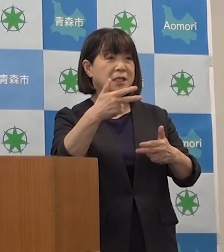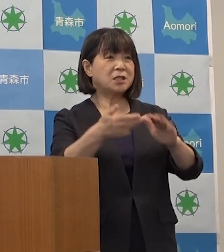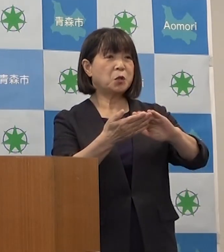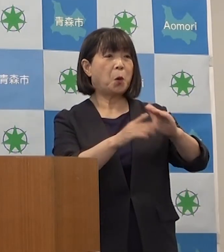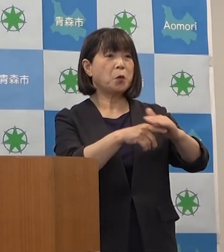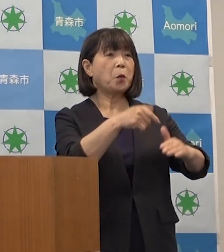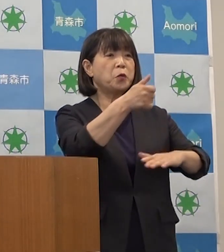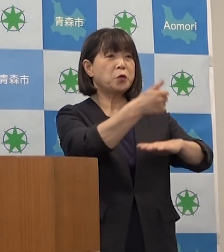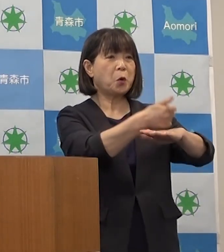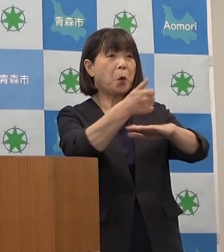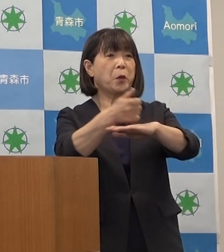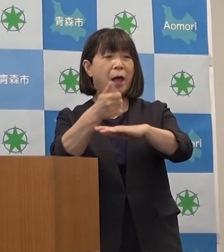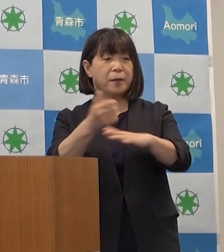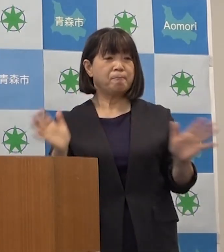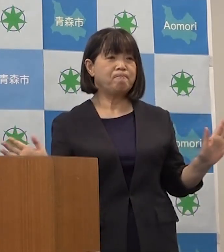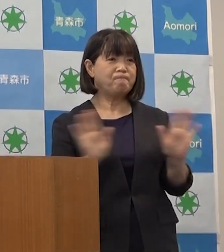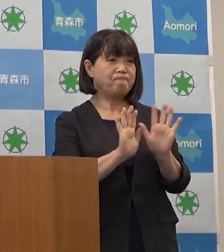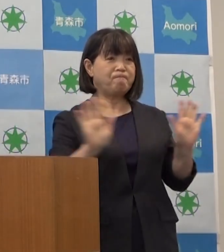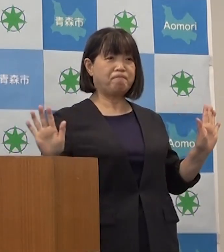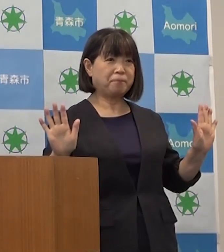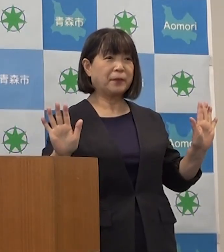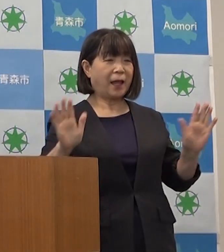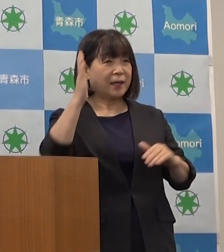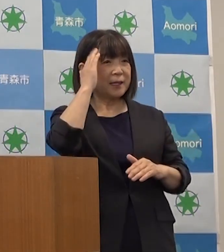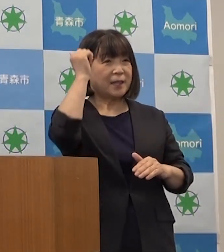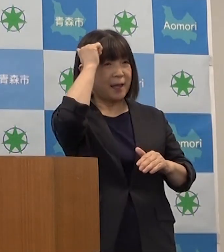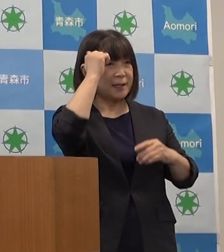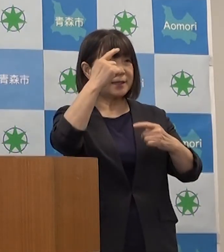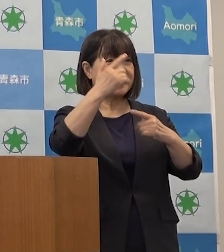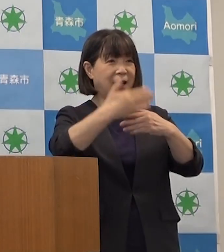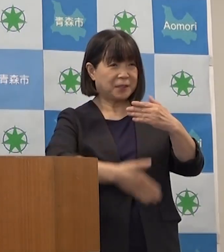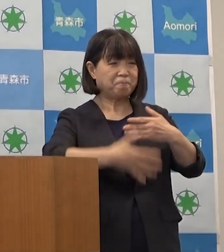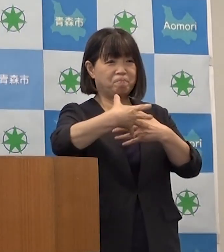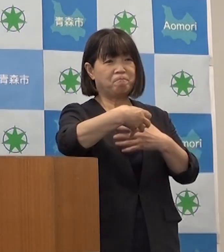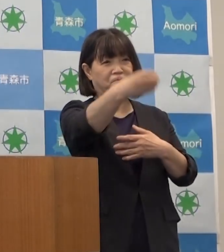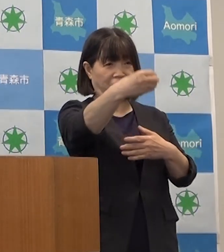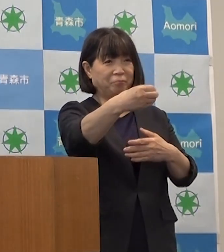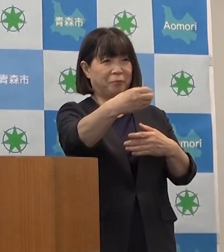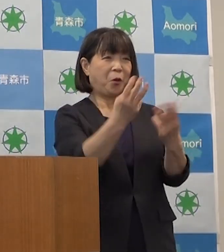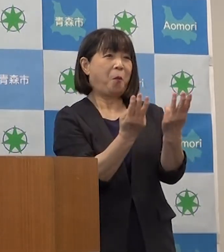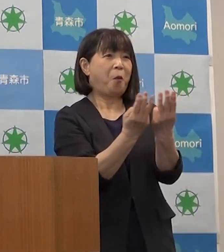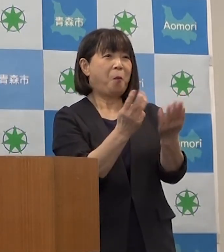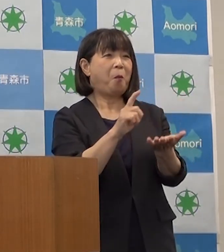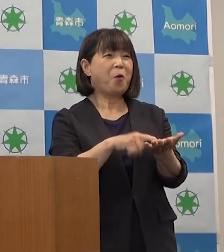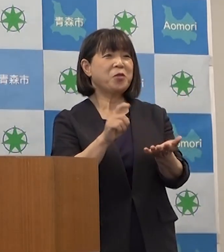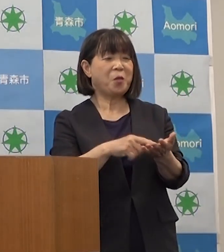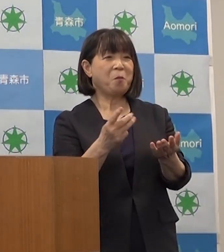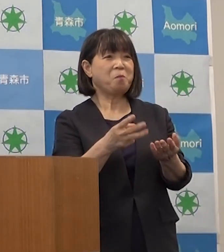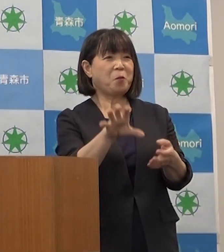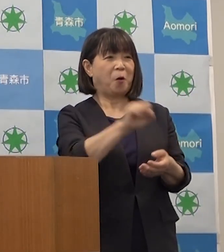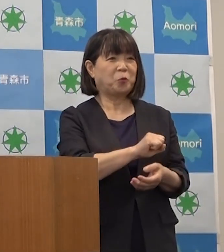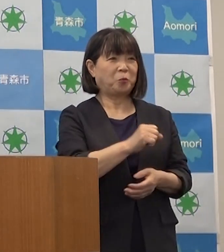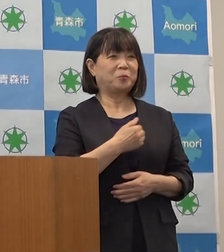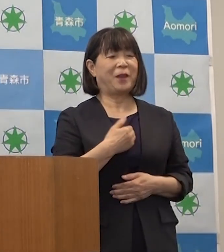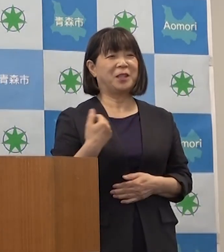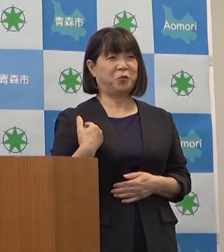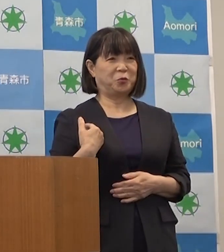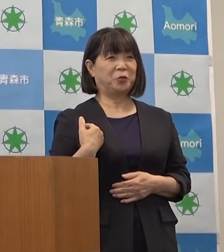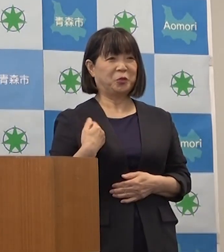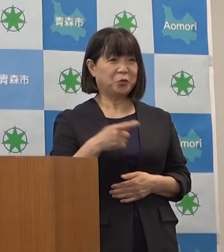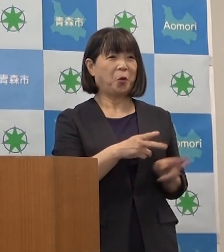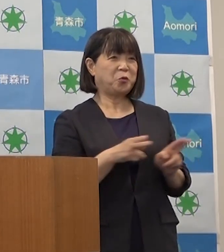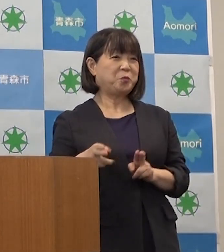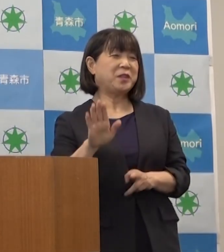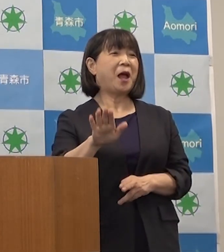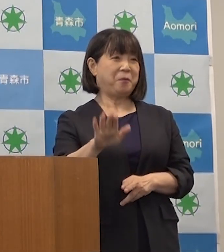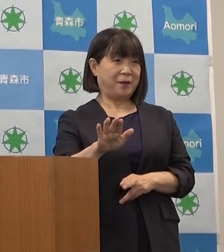8市町村長と記念写真を撮ると特典を獲得できるというチャンスも用意してございますので皆様